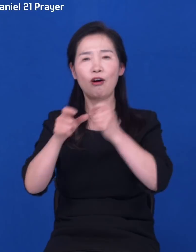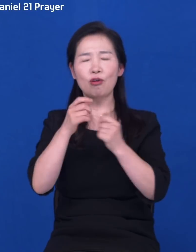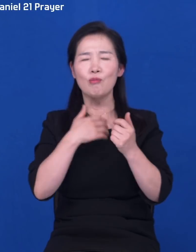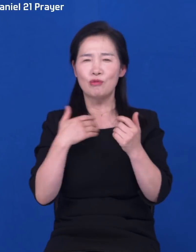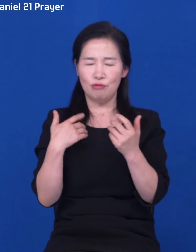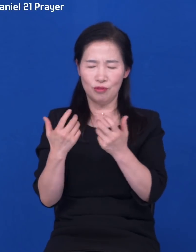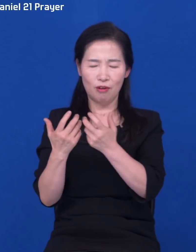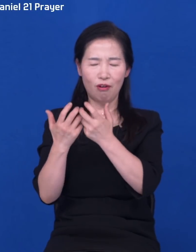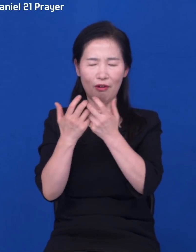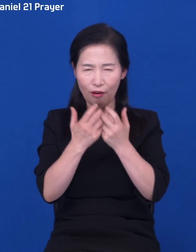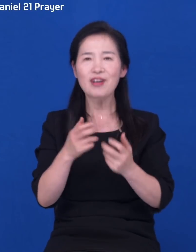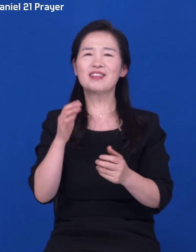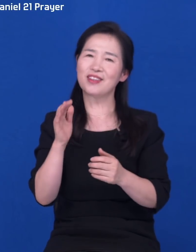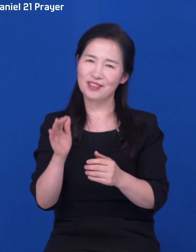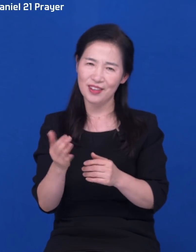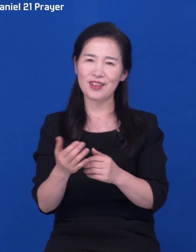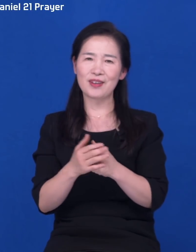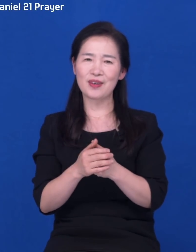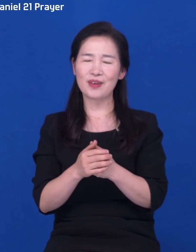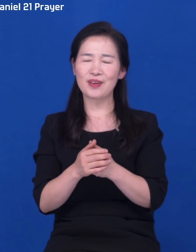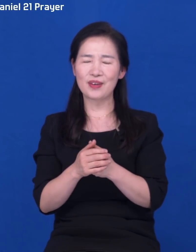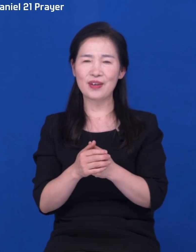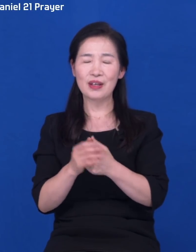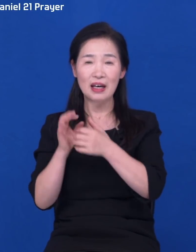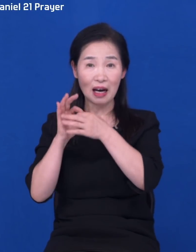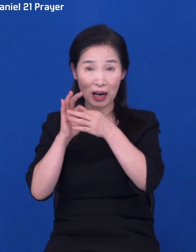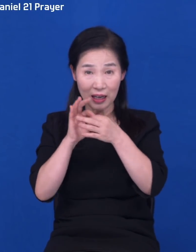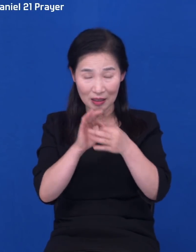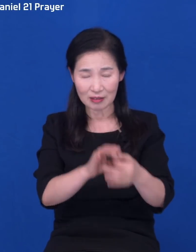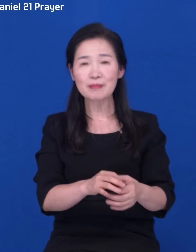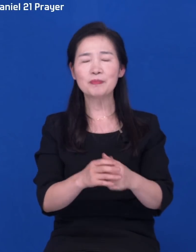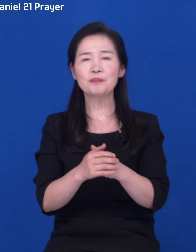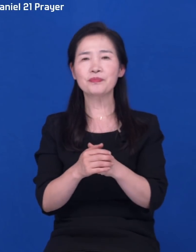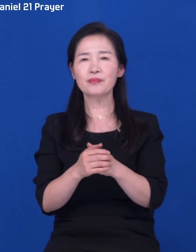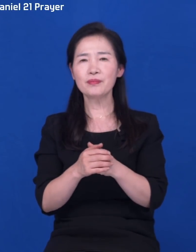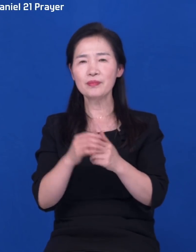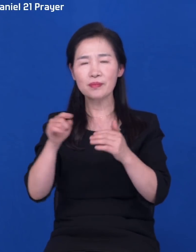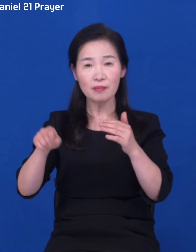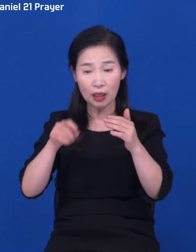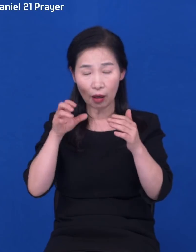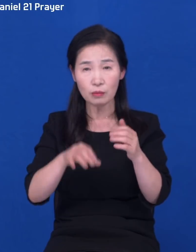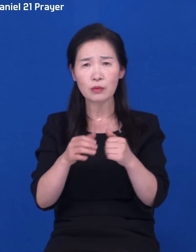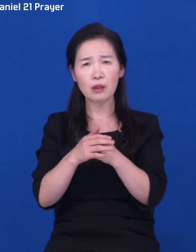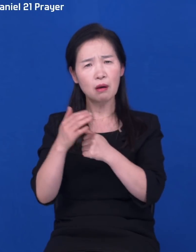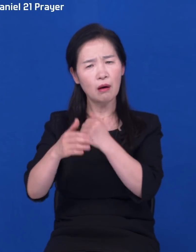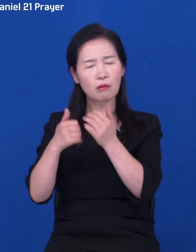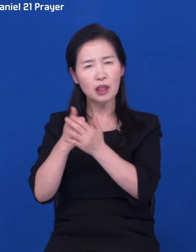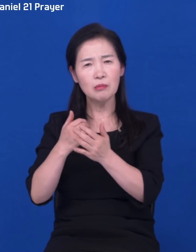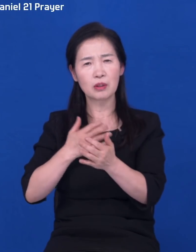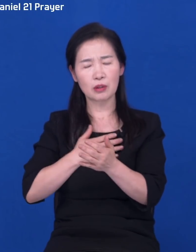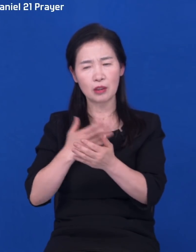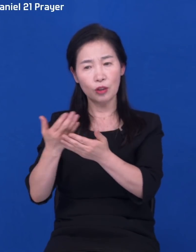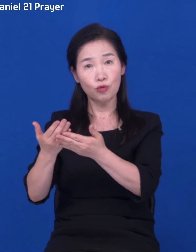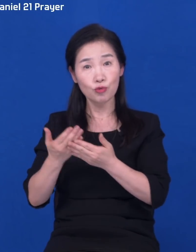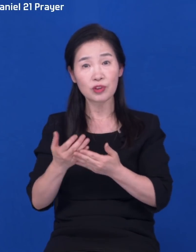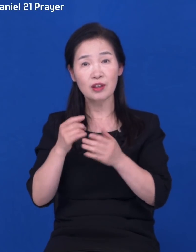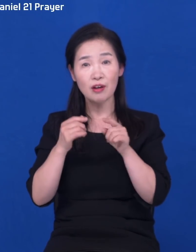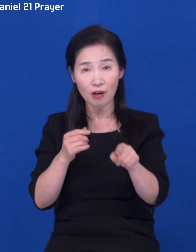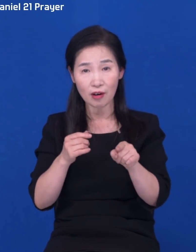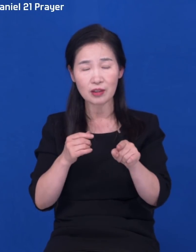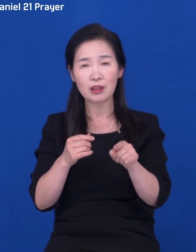됐거든요. 그렇게 되고 있다가 그 생활 가운데에서 하나님께서 저한테 주신 게 뭐였냐면은 집회도